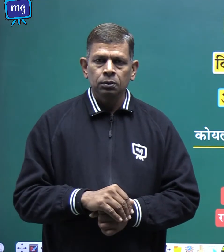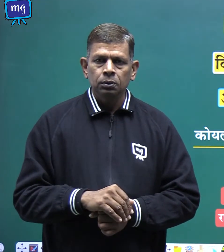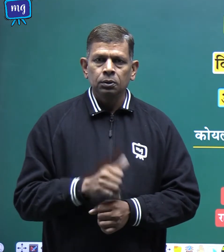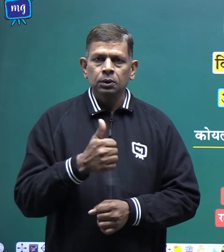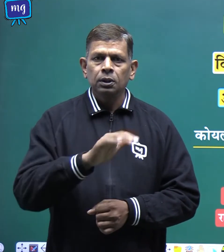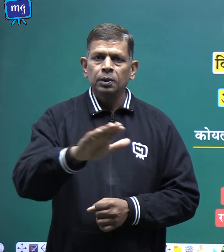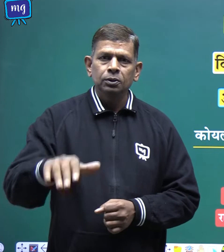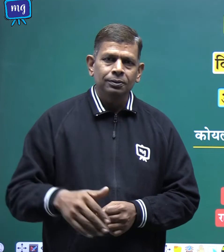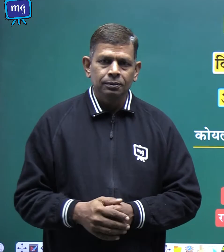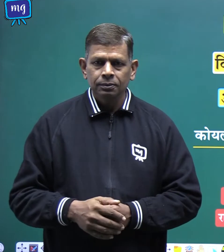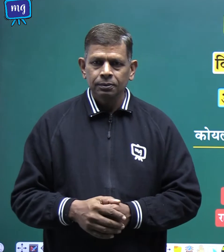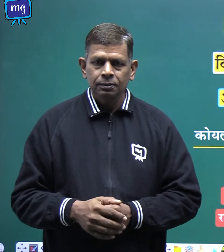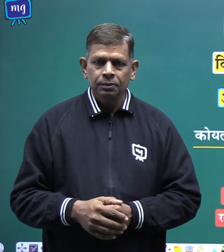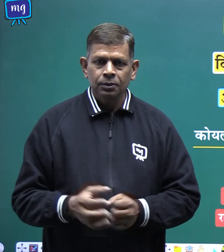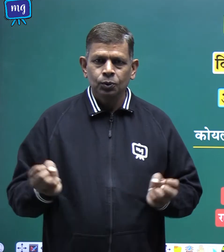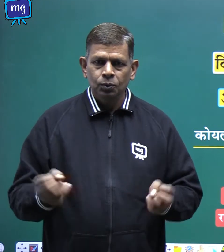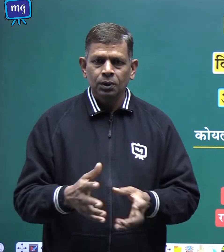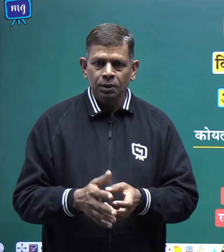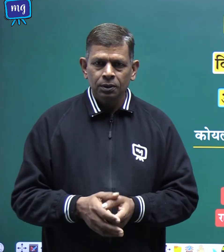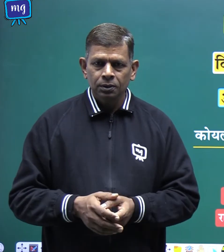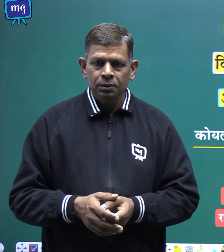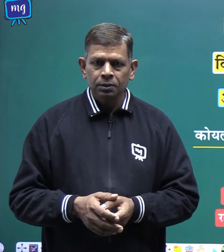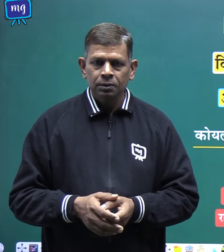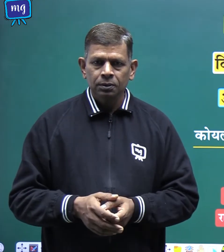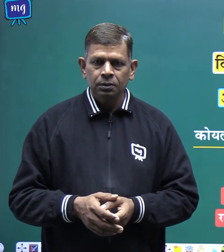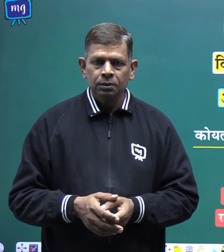ठीक है बच्चों, शुरू करें।